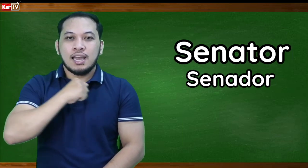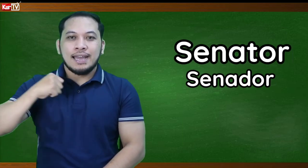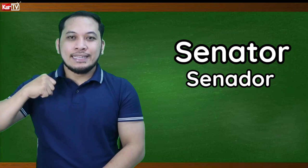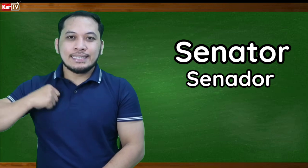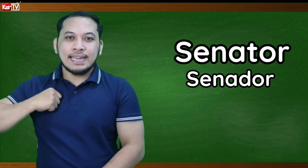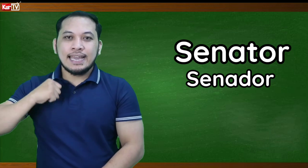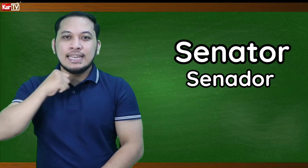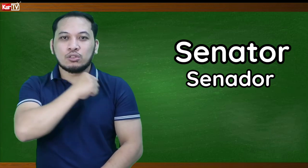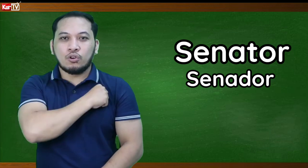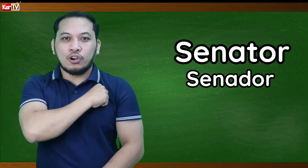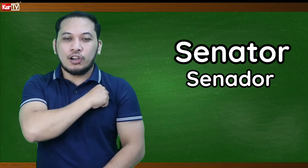Senator.